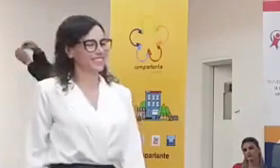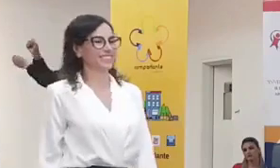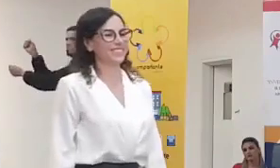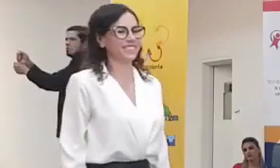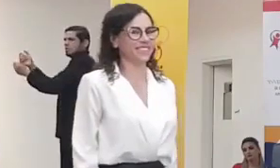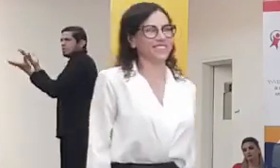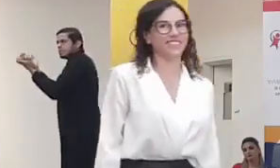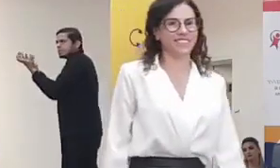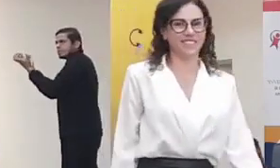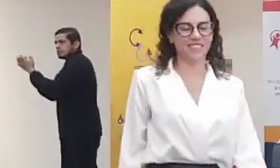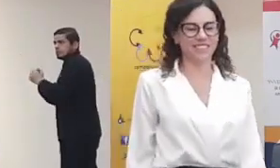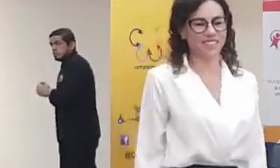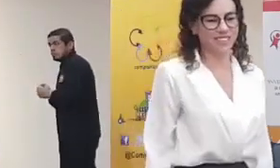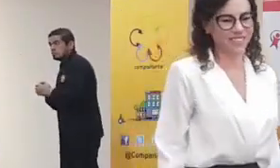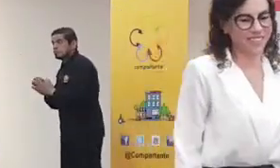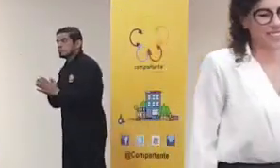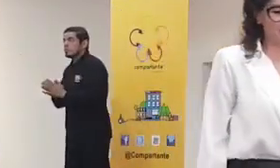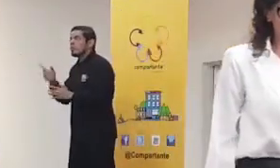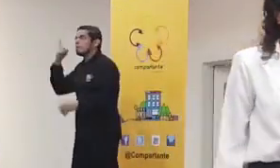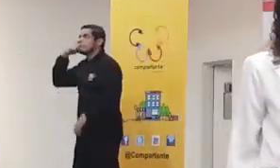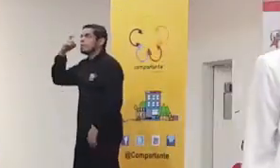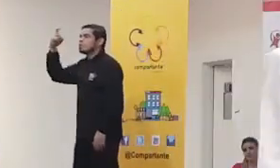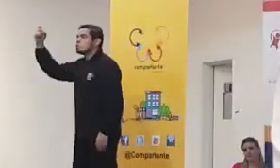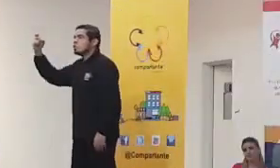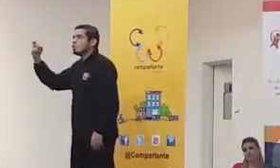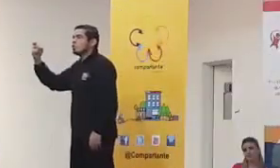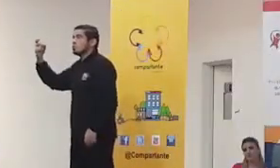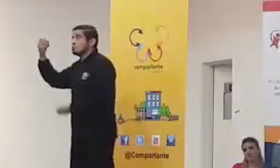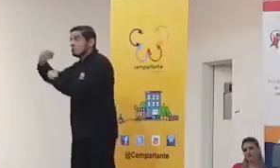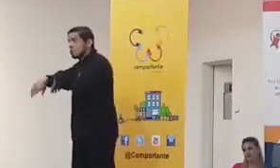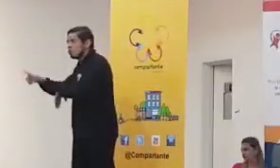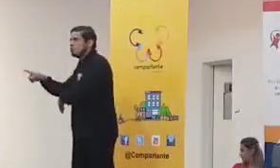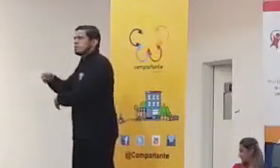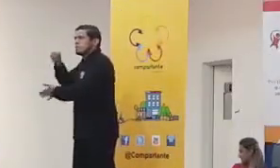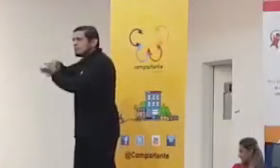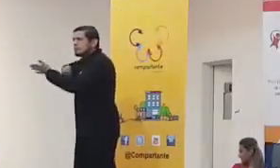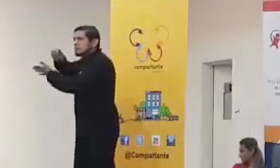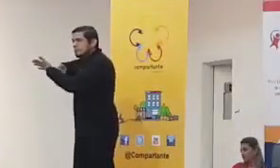era mi sueño y es mi sueño. Y